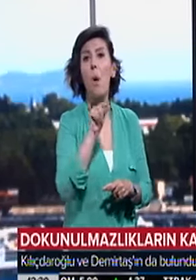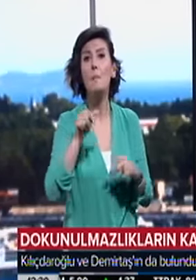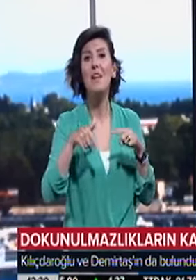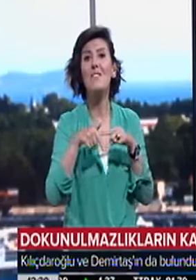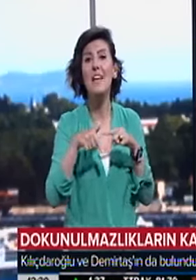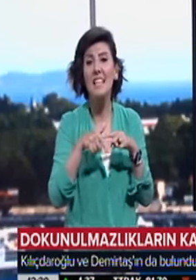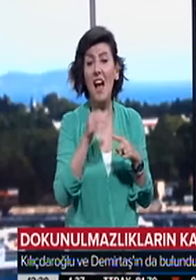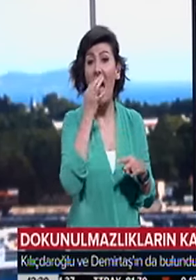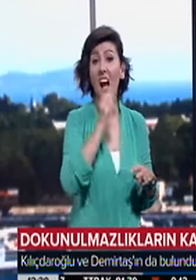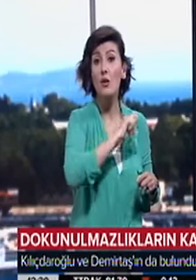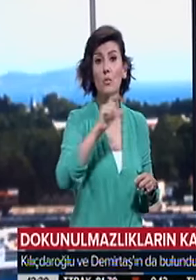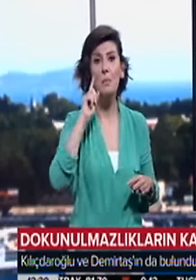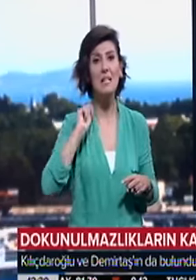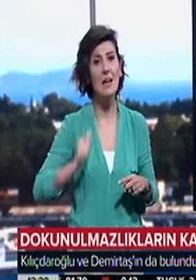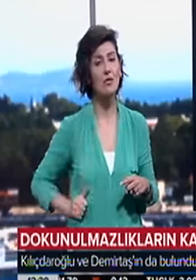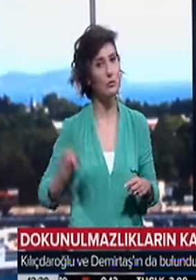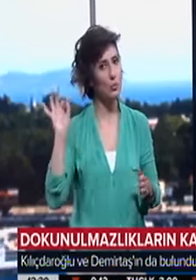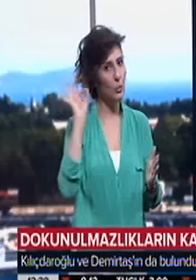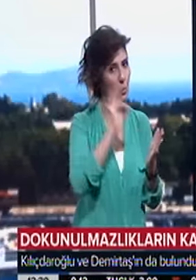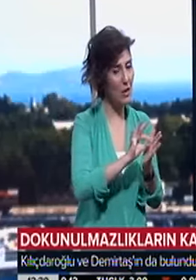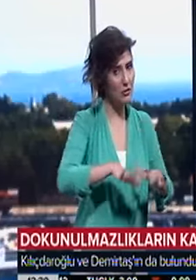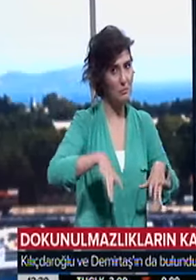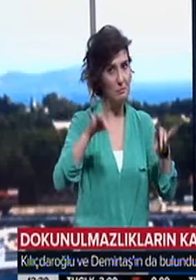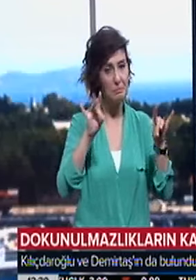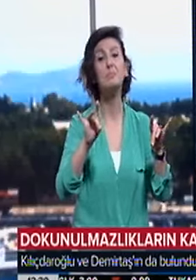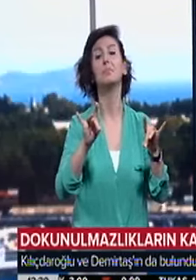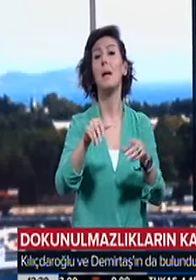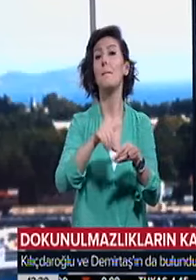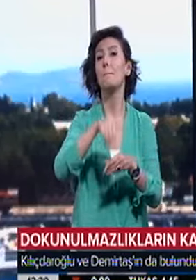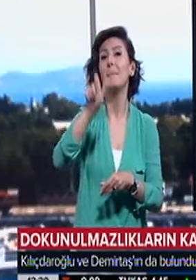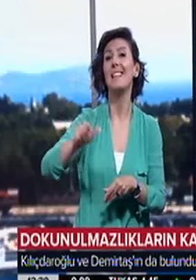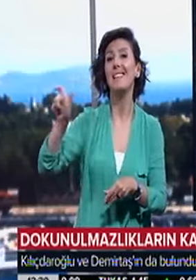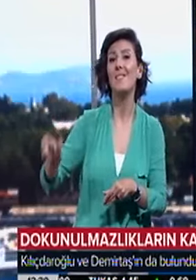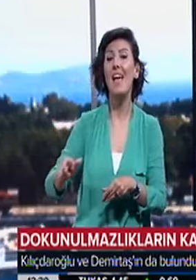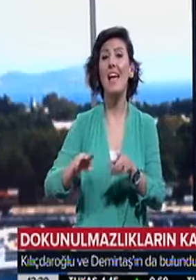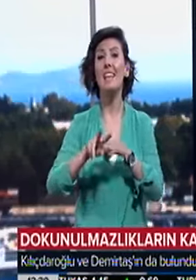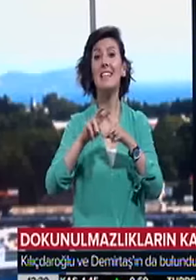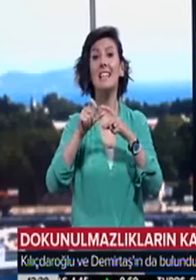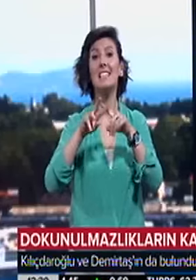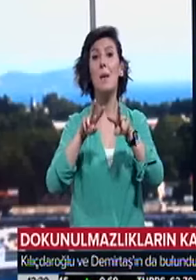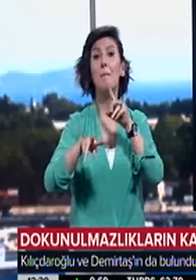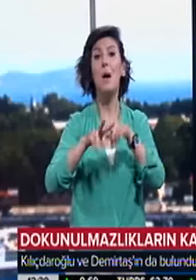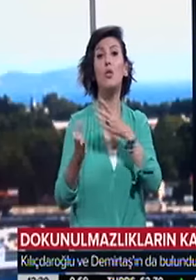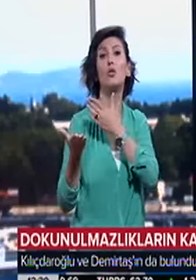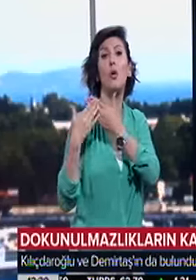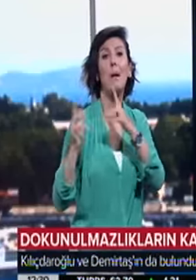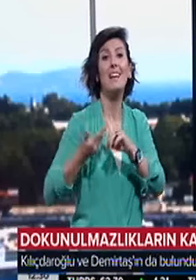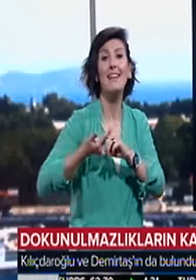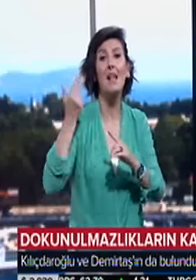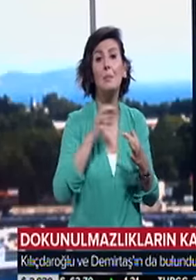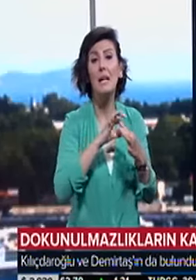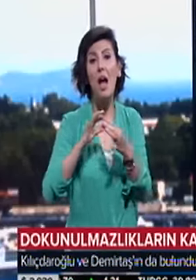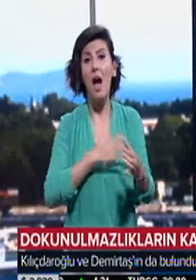11 fezleke Ankara Cumhuriyet Başsavcılığına ulaştı. Milletvekillerinin yasama dokunulmazlığının